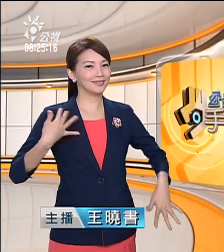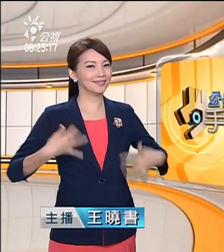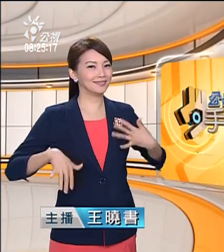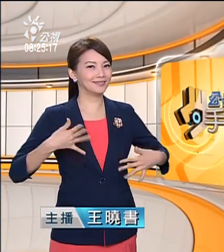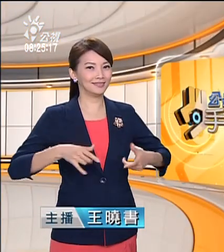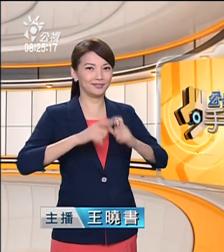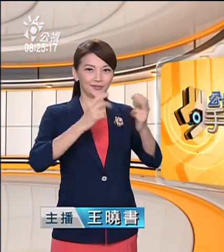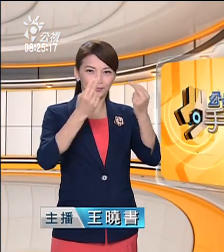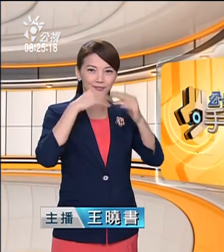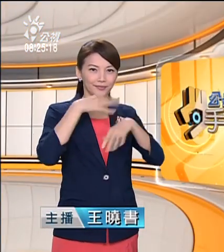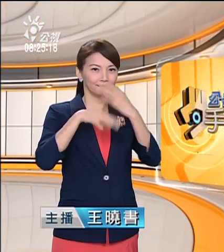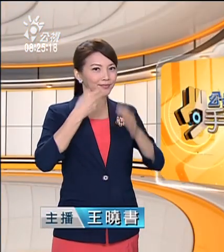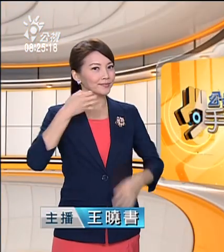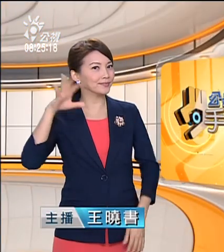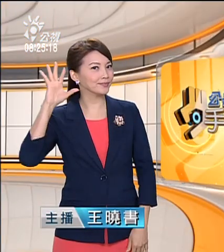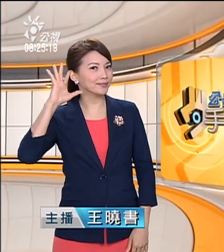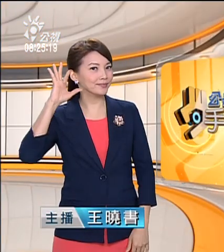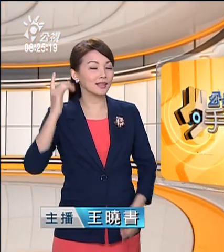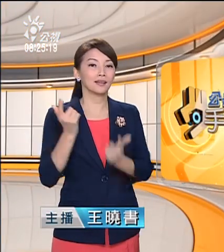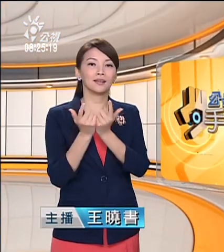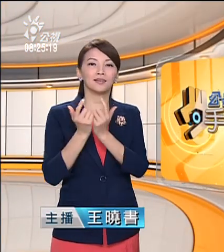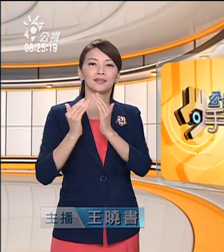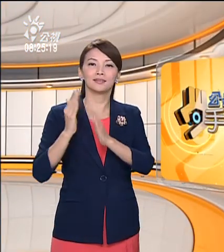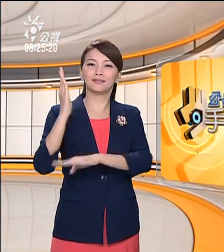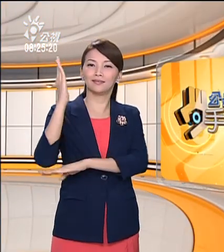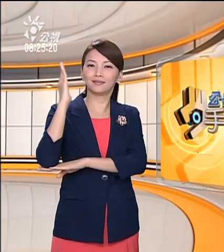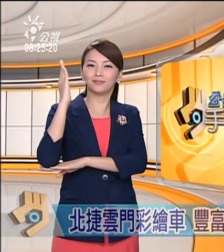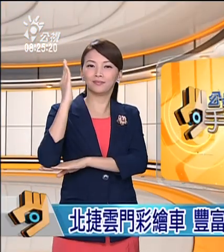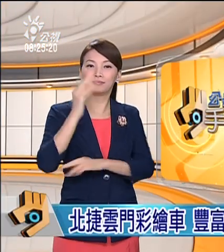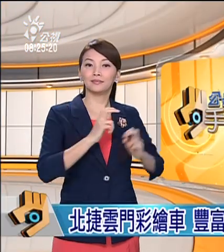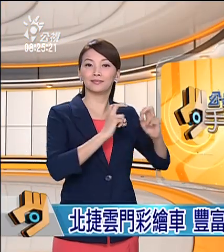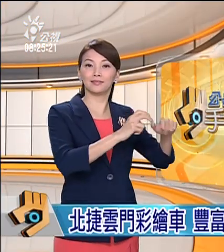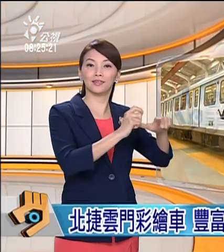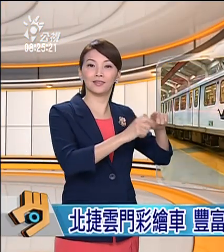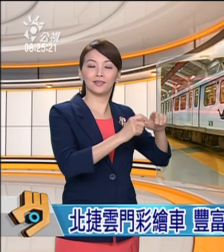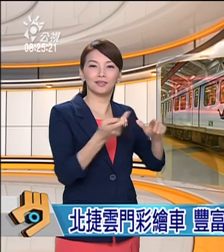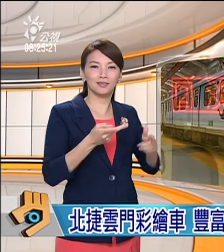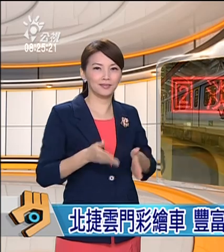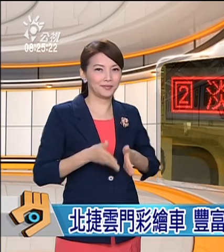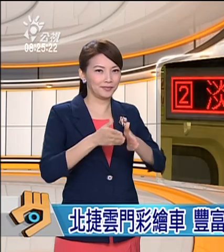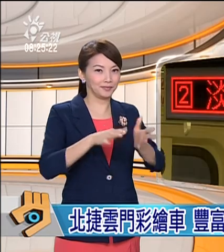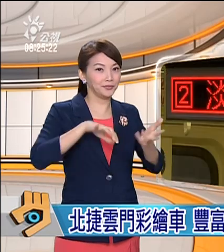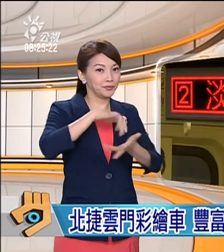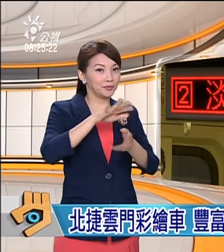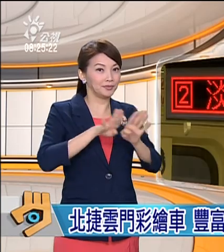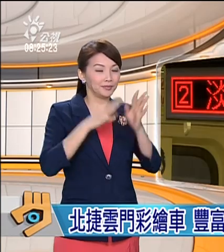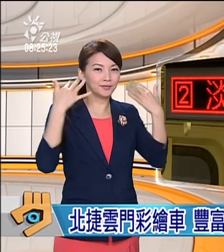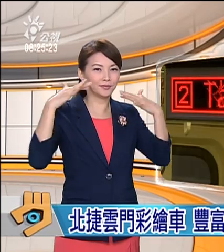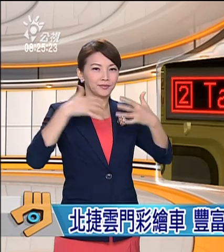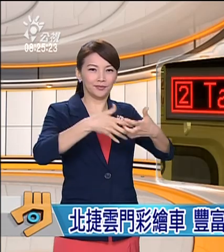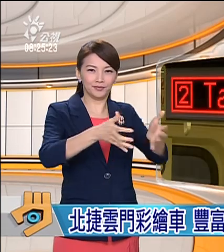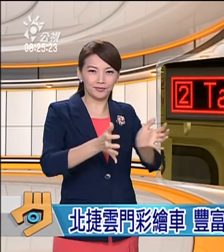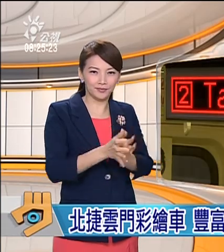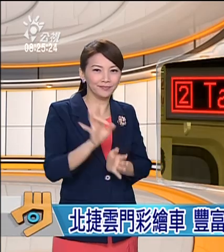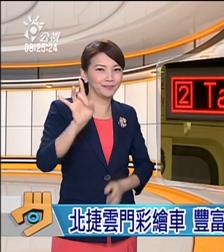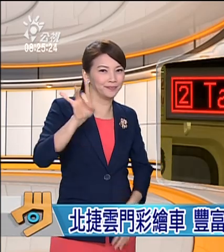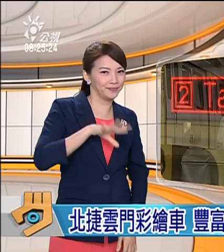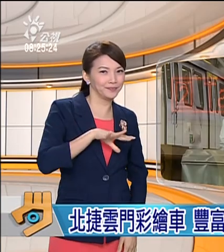欢迎回到首语新闻的现场。台北市以及捷运公司特别以云门为主题，绘